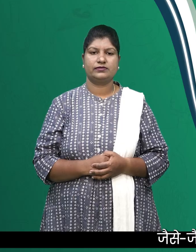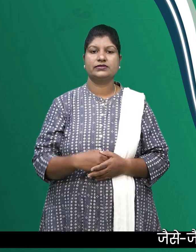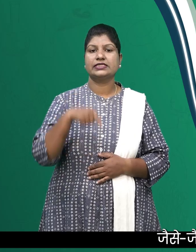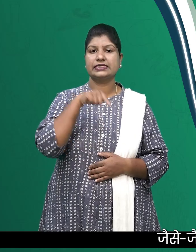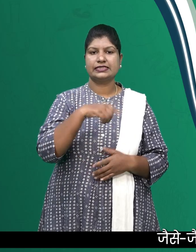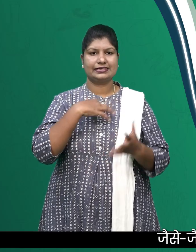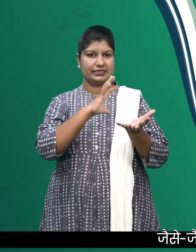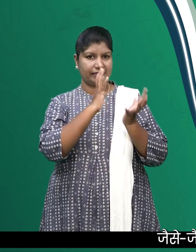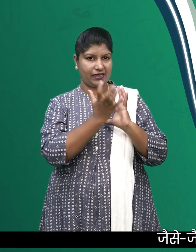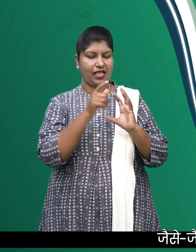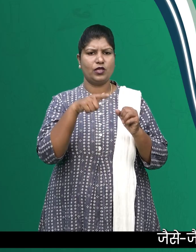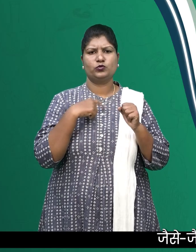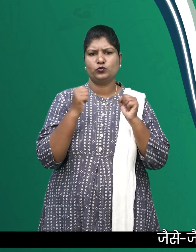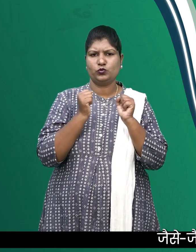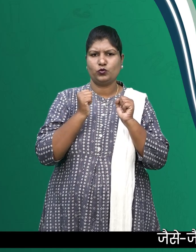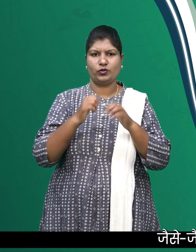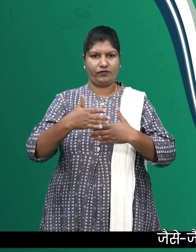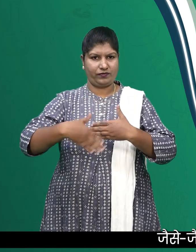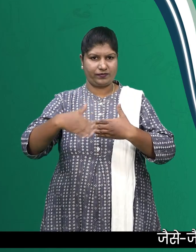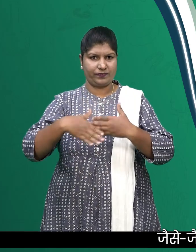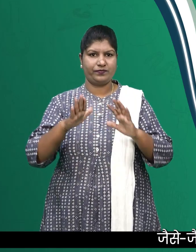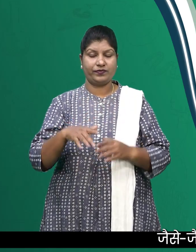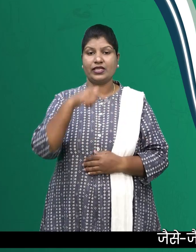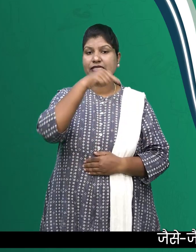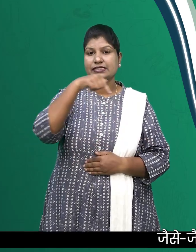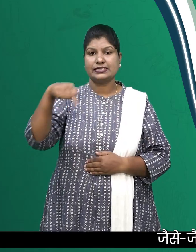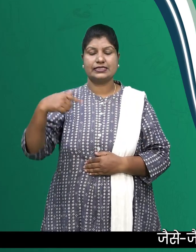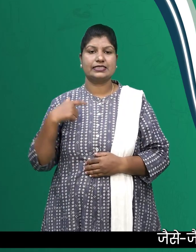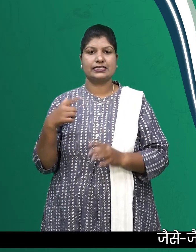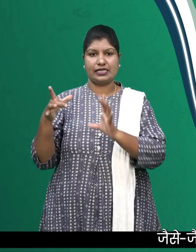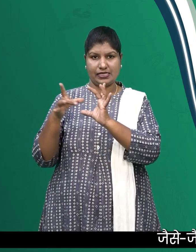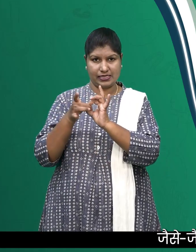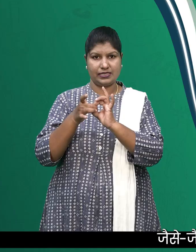जैसे जैसे पृथ्वी और अधिक ठंडी हुई,